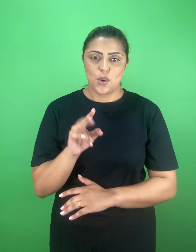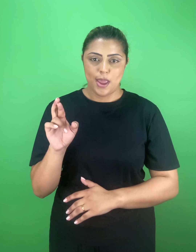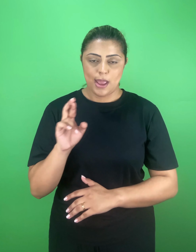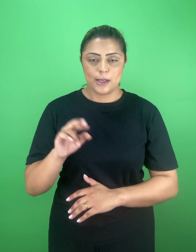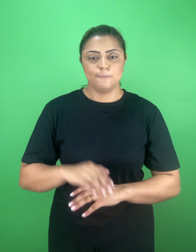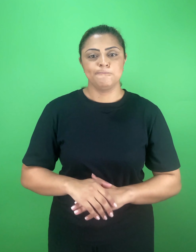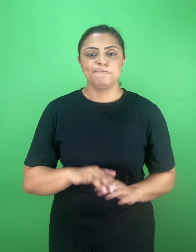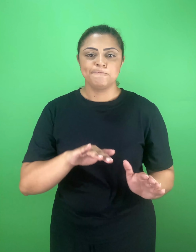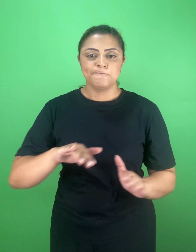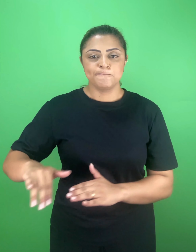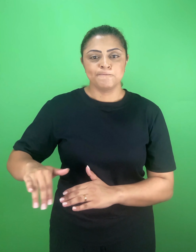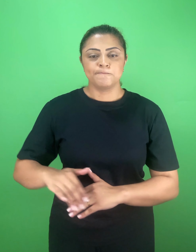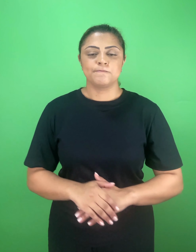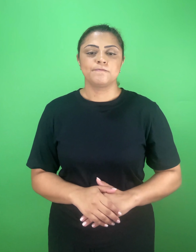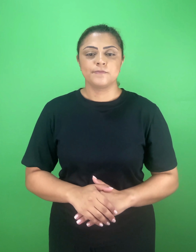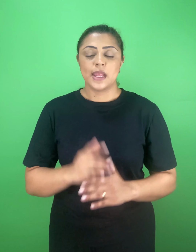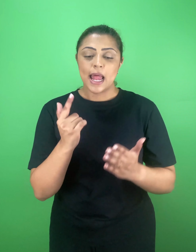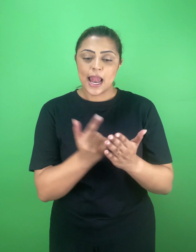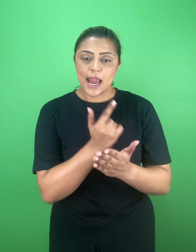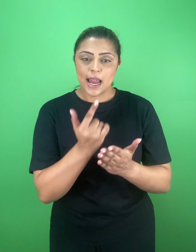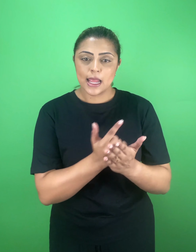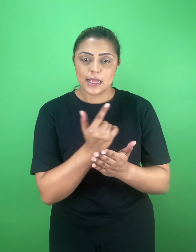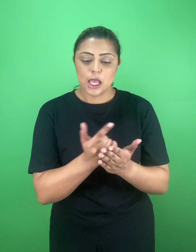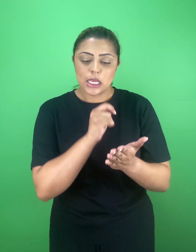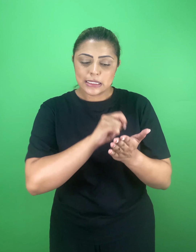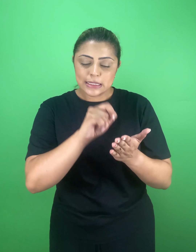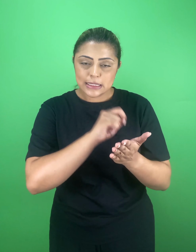Categoria Literatura, escrita e oralidade